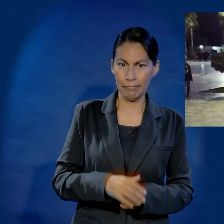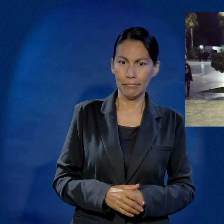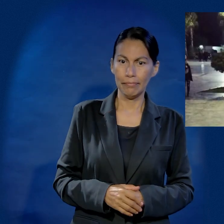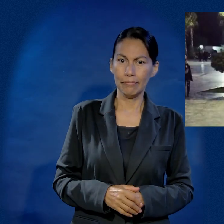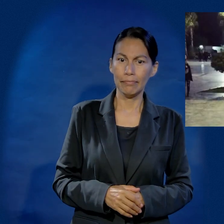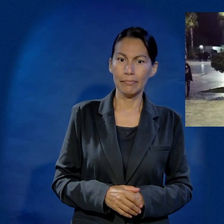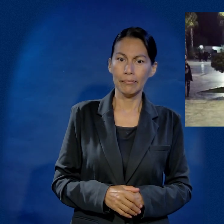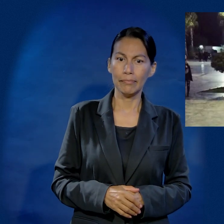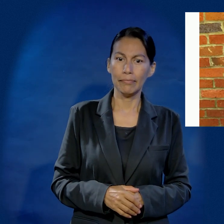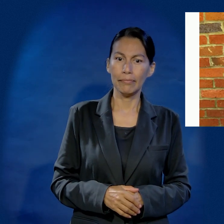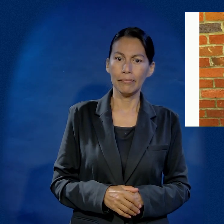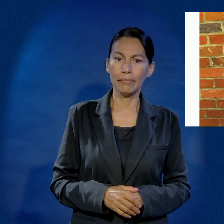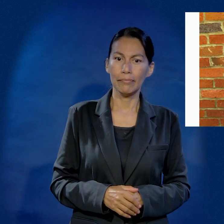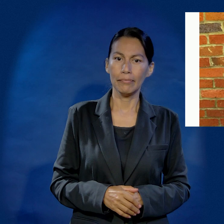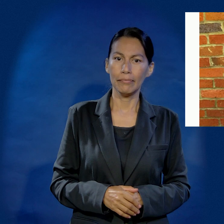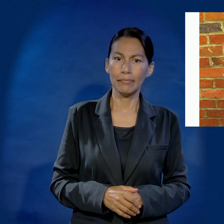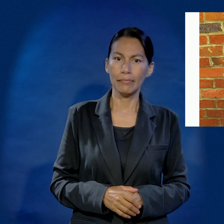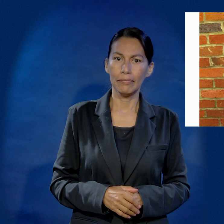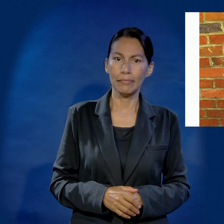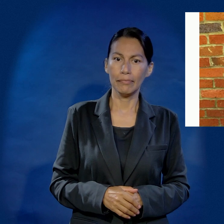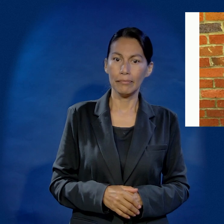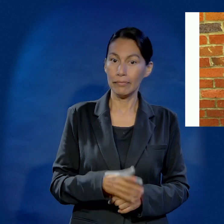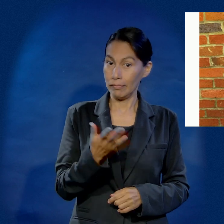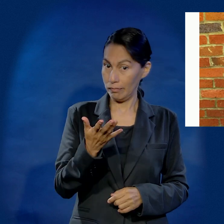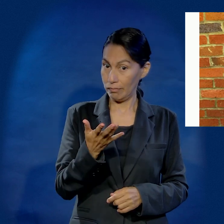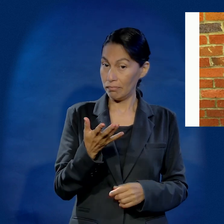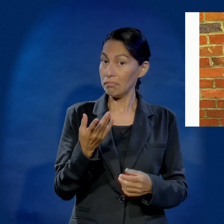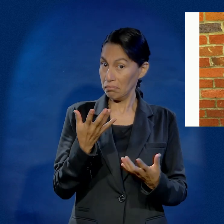Es real. Mire.